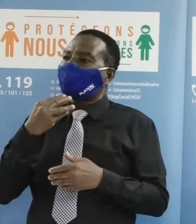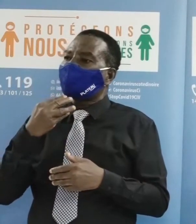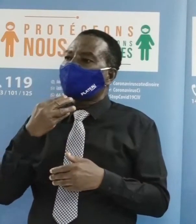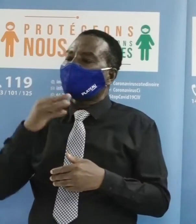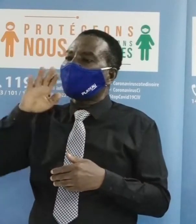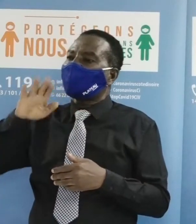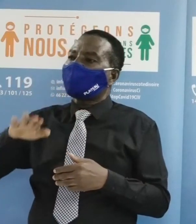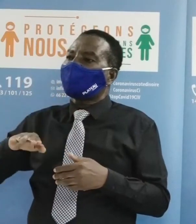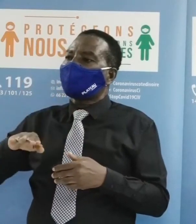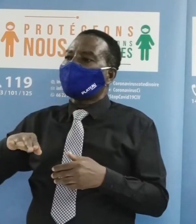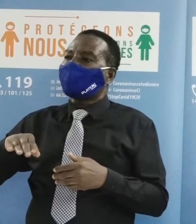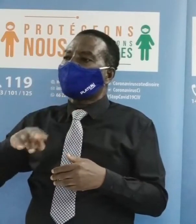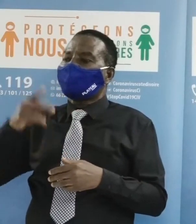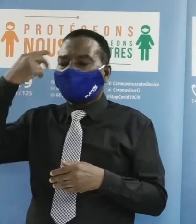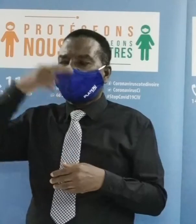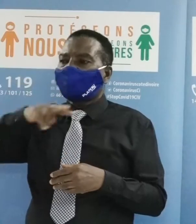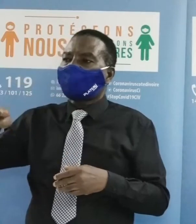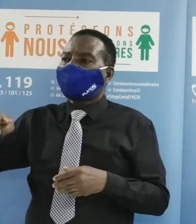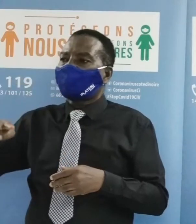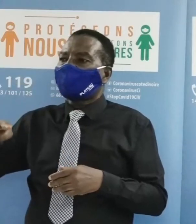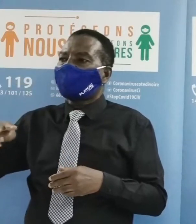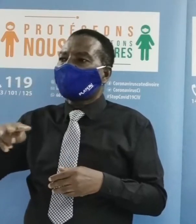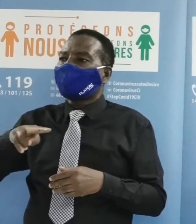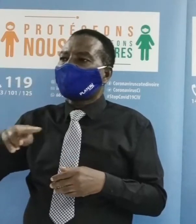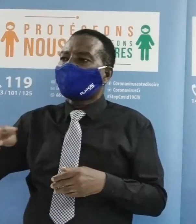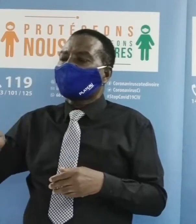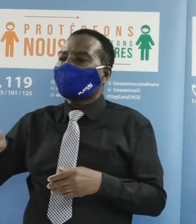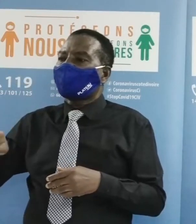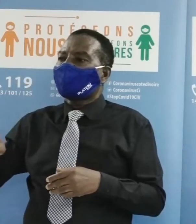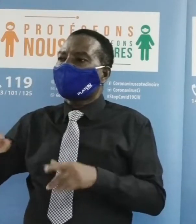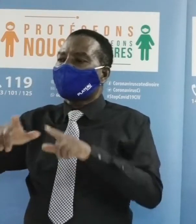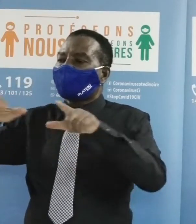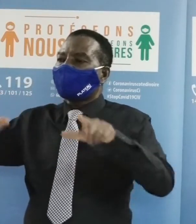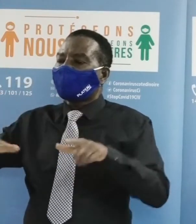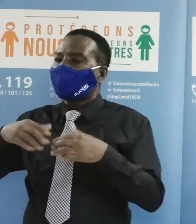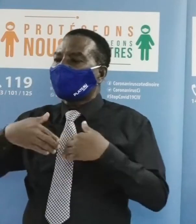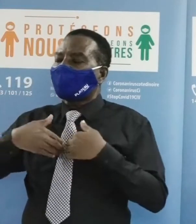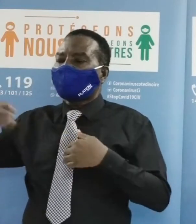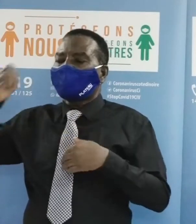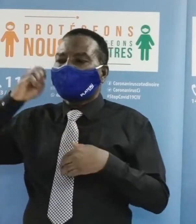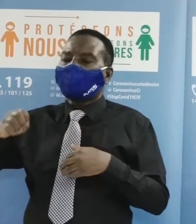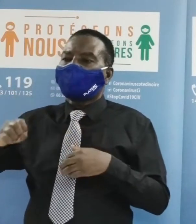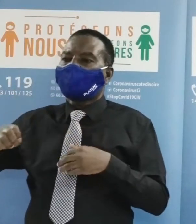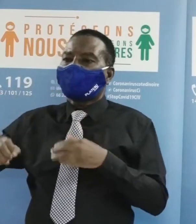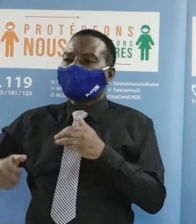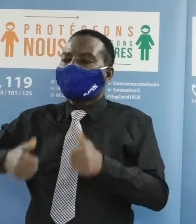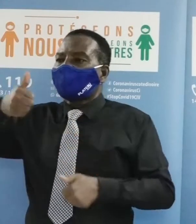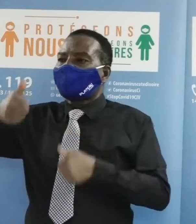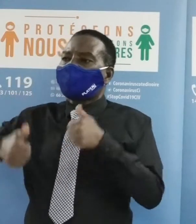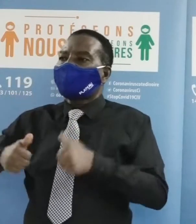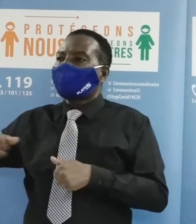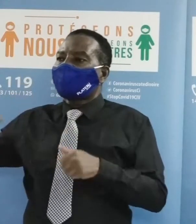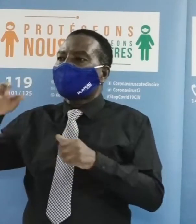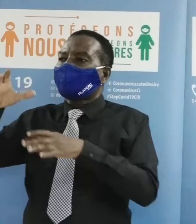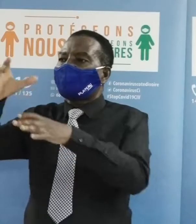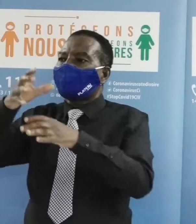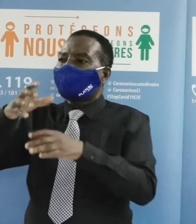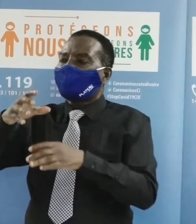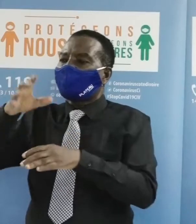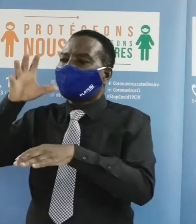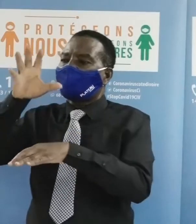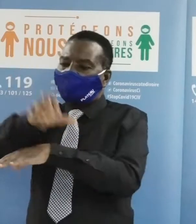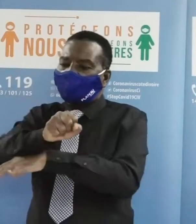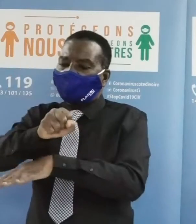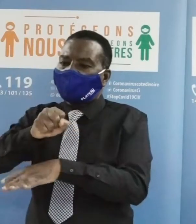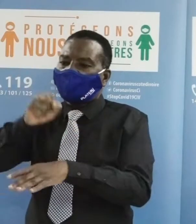la dernière question pour vous votre localité a été le théâtre de l'arrestation de certains des 70